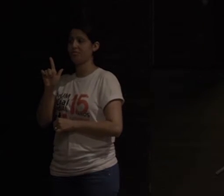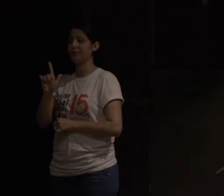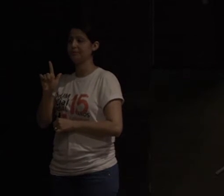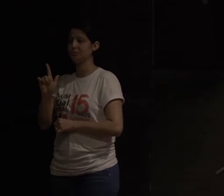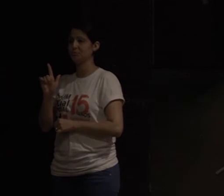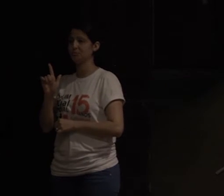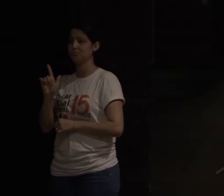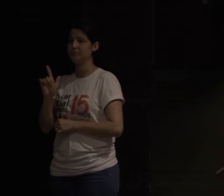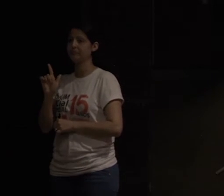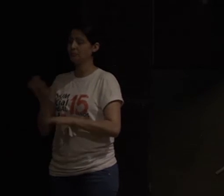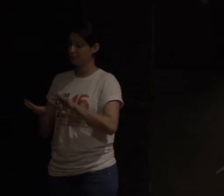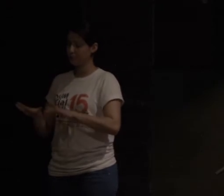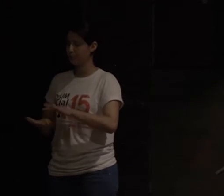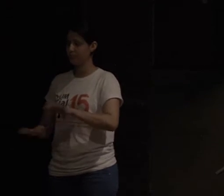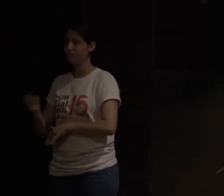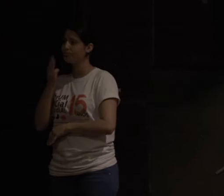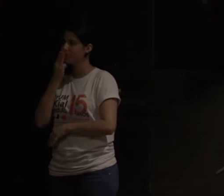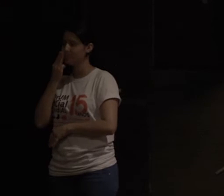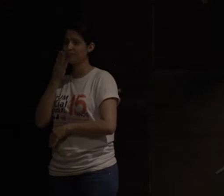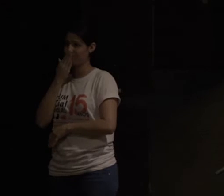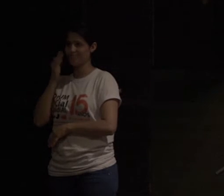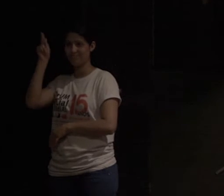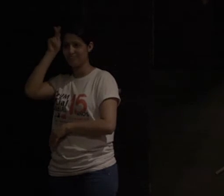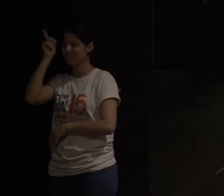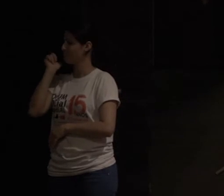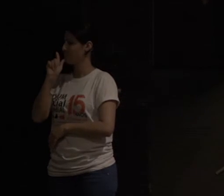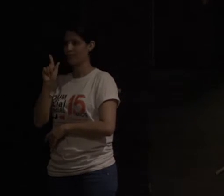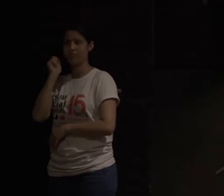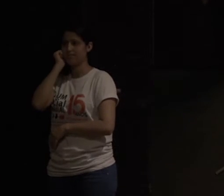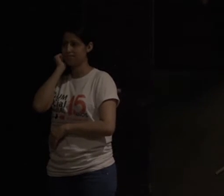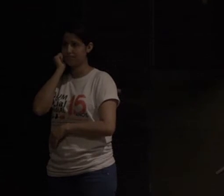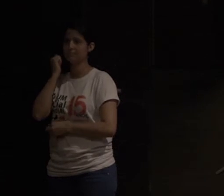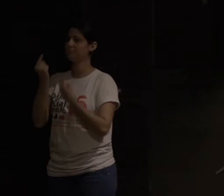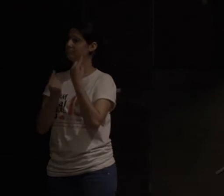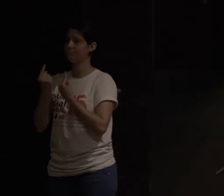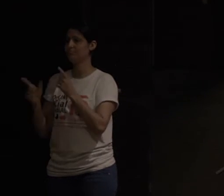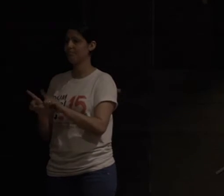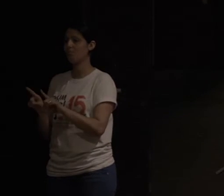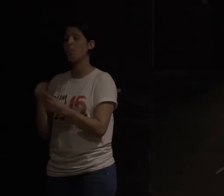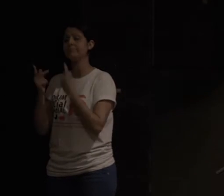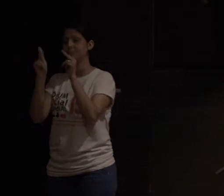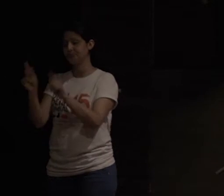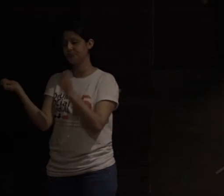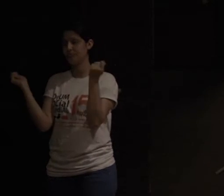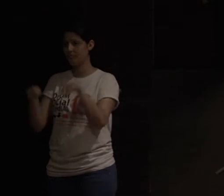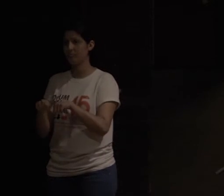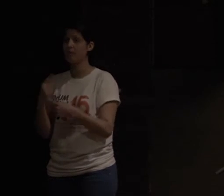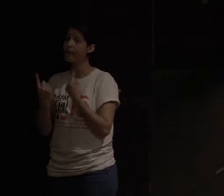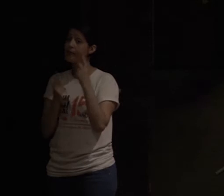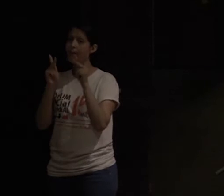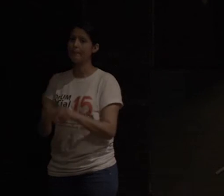afrodescendentes, não conseguimos o movimento indígena, não conseguimos os deficientes ou os descapacitados, como se diz por aí. As pessoas que